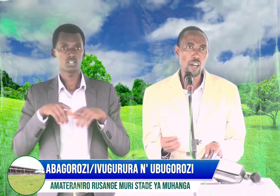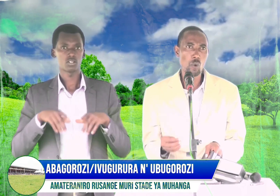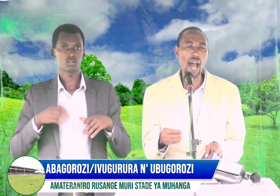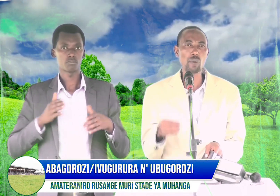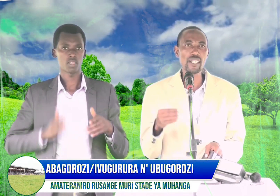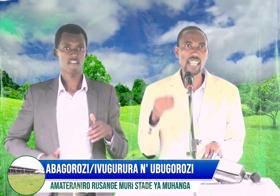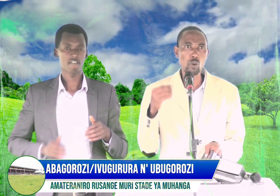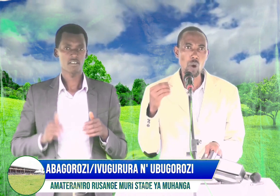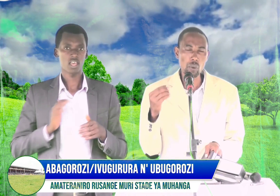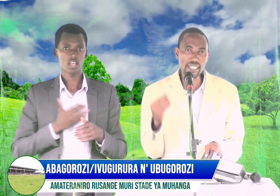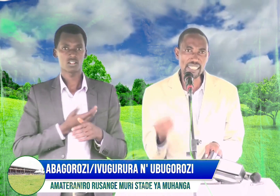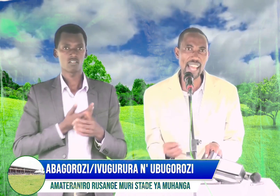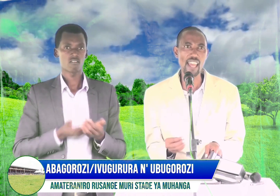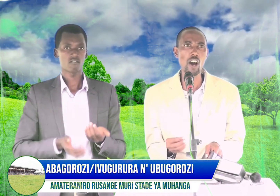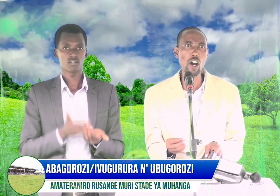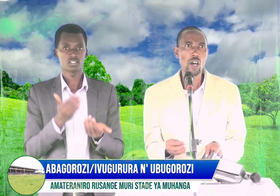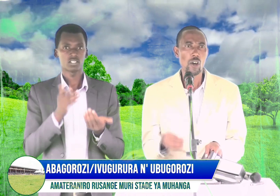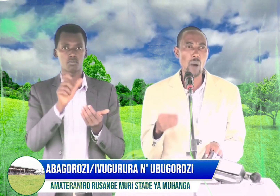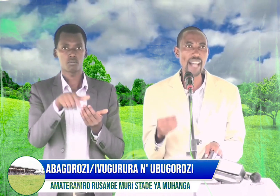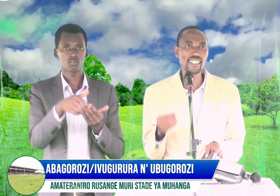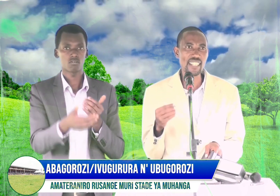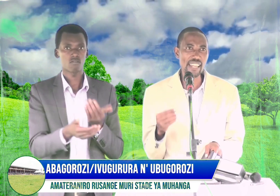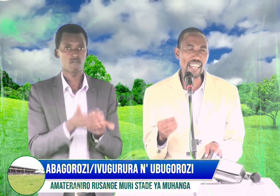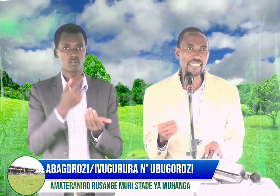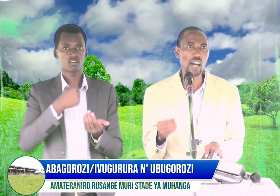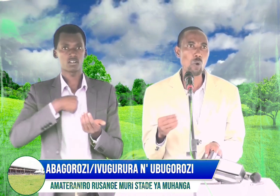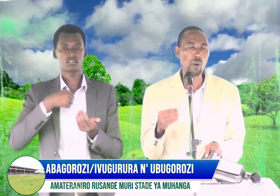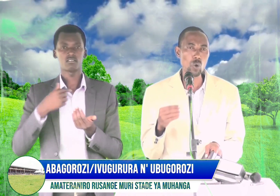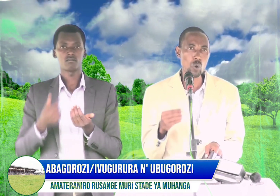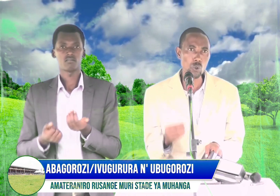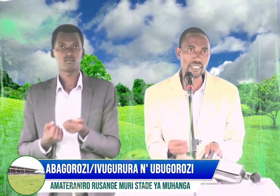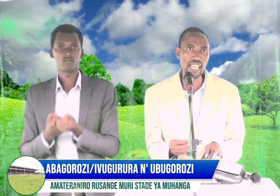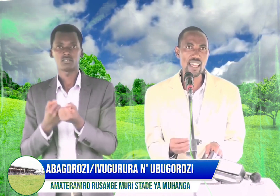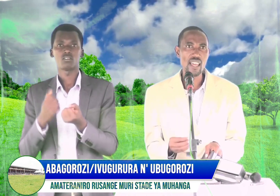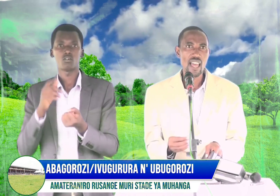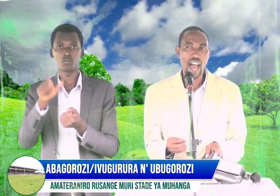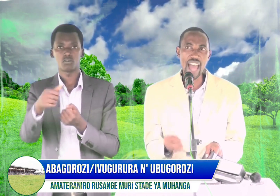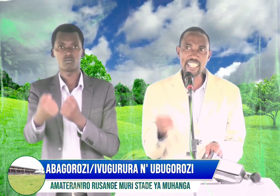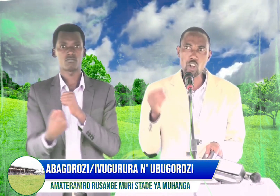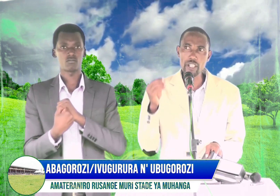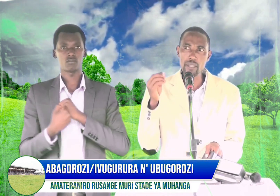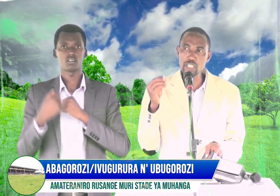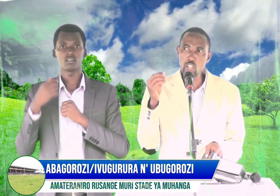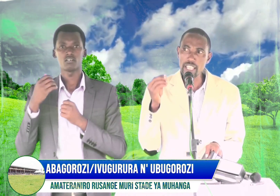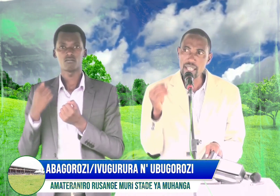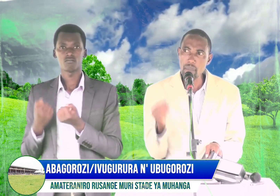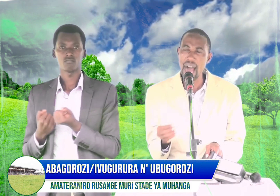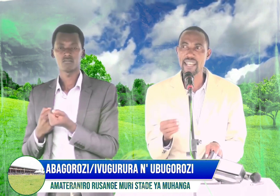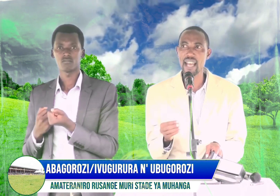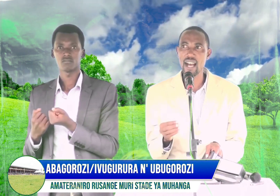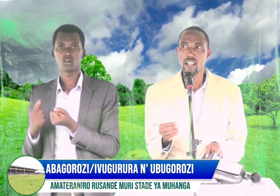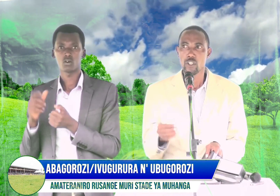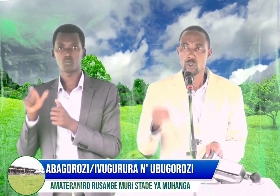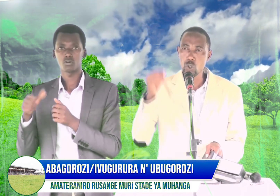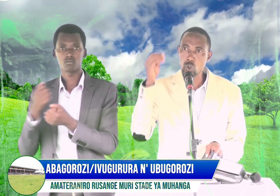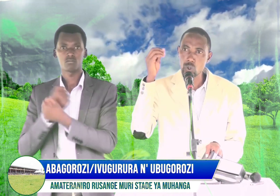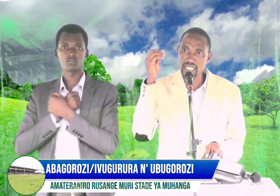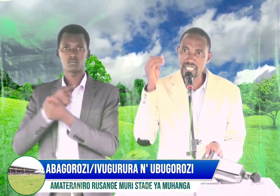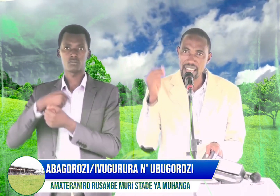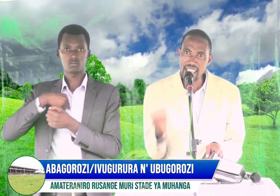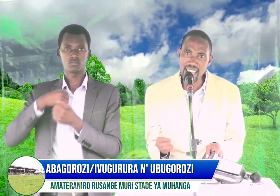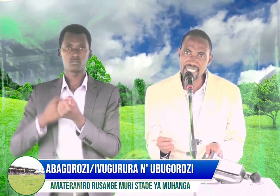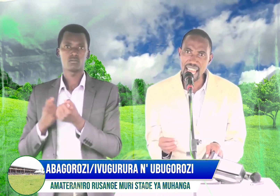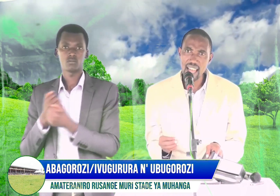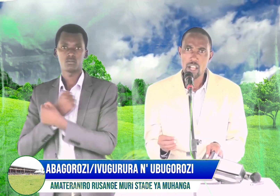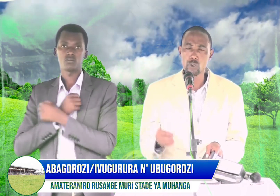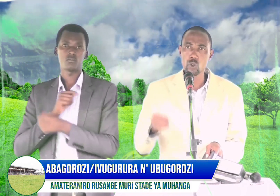uwagufashije, wakwita ku wakwitayeho, wagirira neza uwagukunze. Ariko imico y'Imana ni